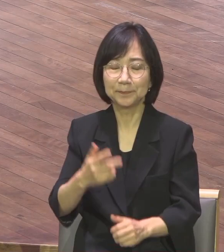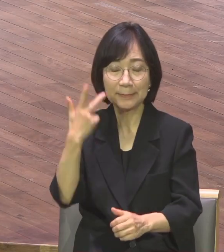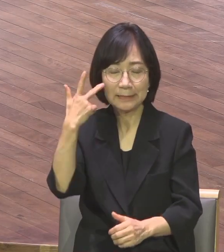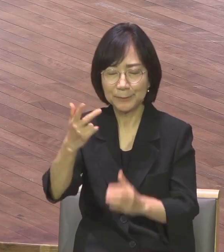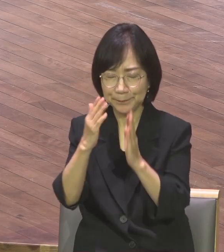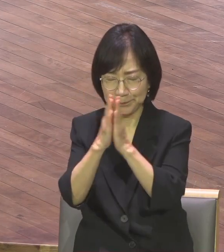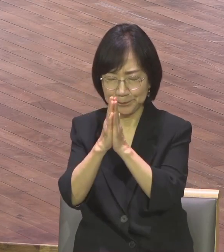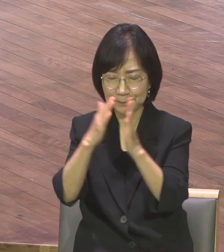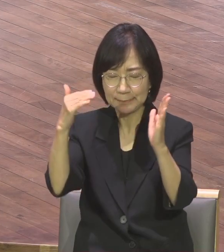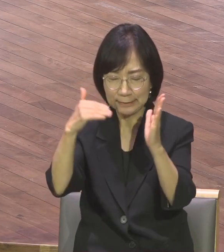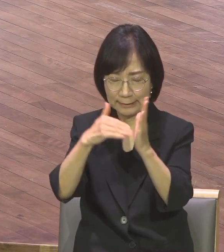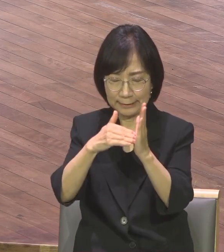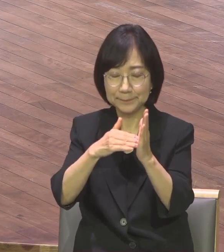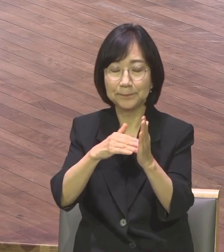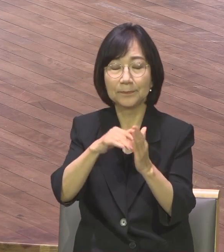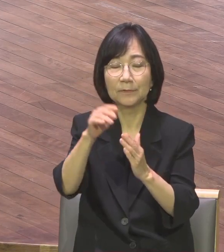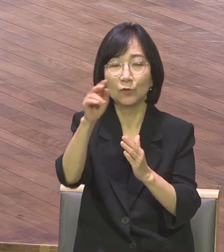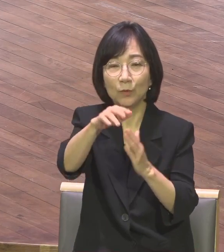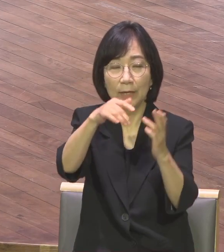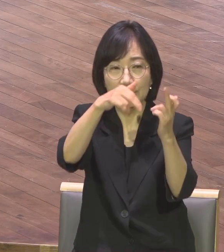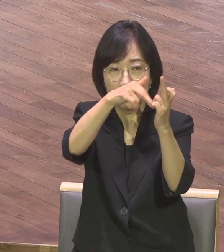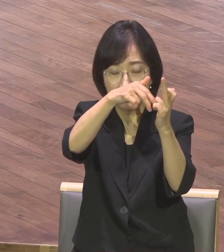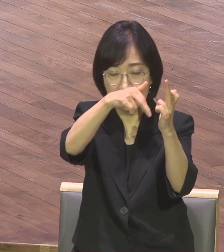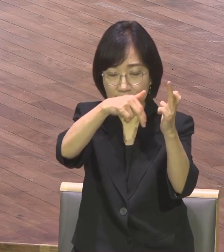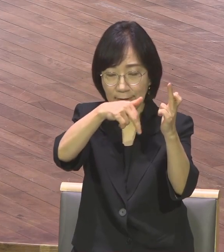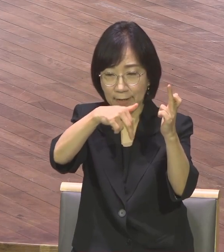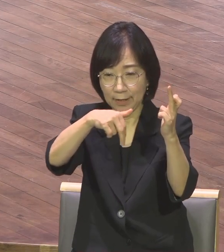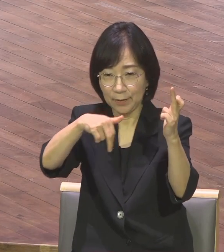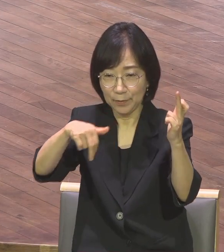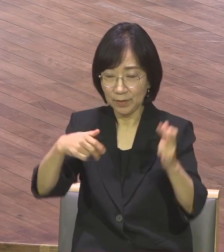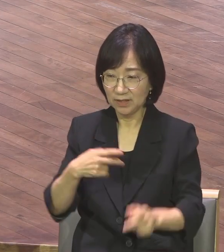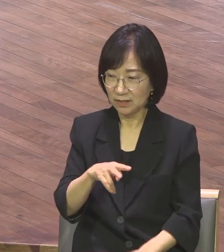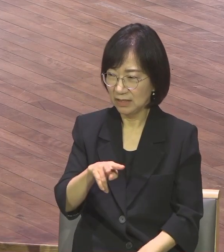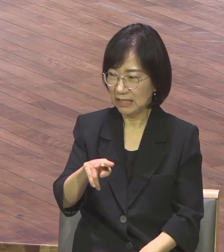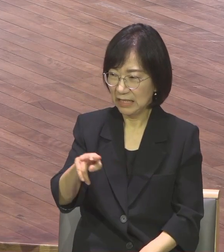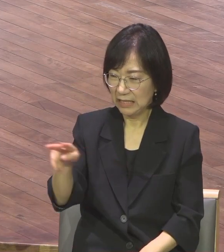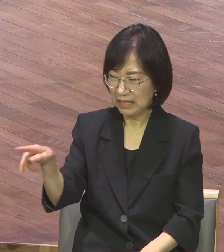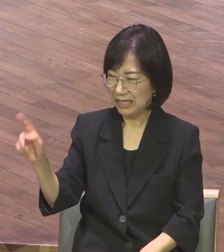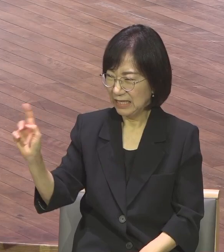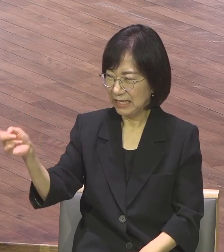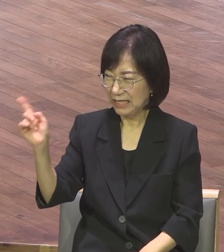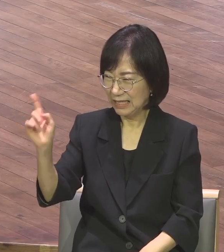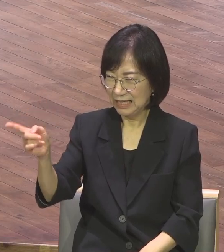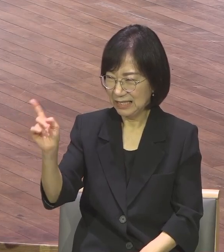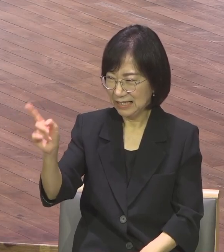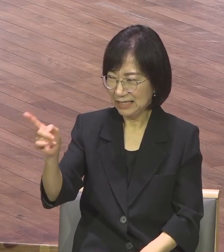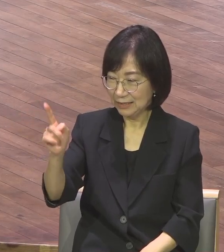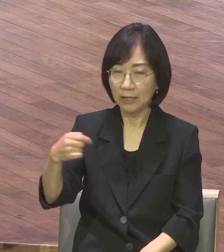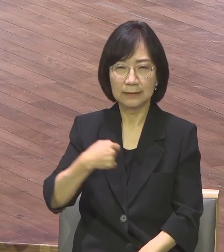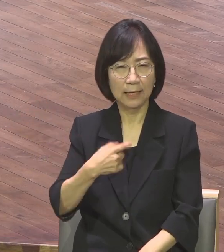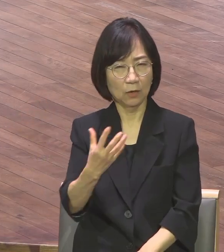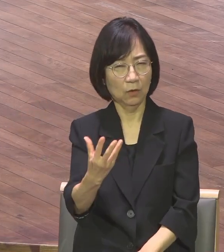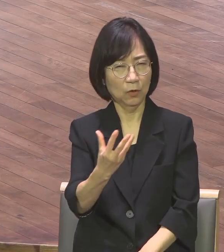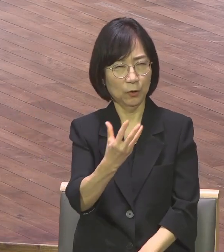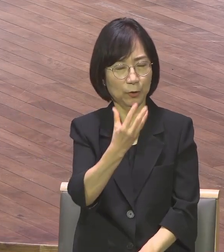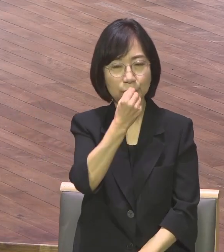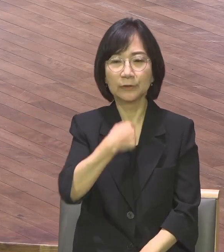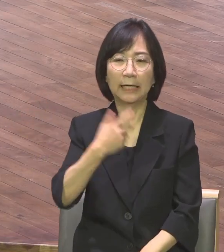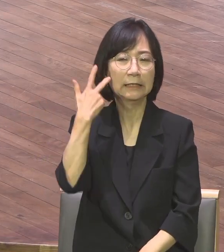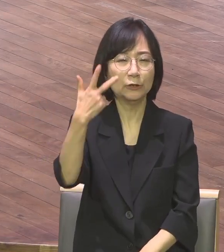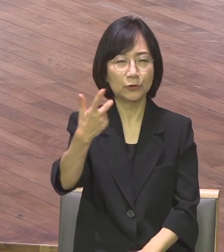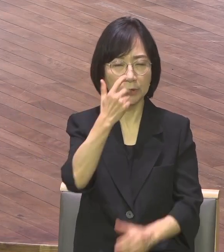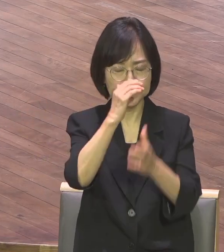교회 와서 딱 그때 수영하고 다닐 때 딱 와서 다 좀 지저분해 보이더라고. 어느 정도였나니까요. 목사님